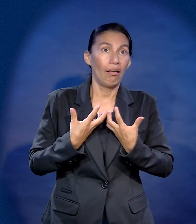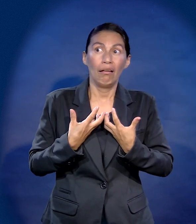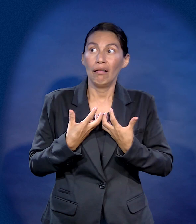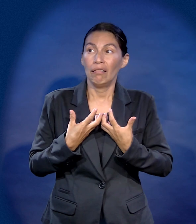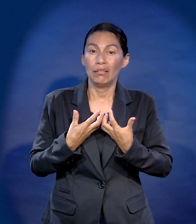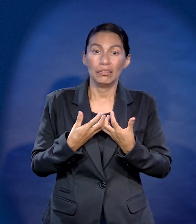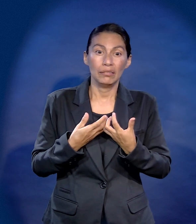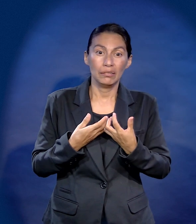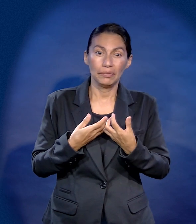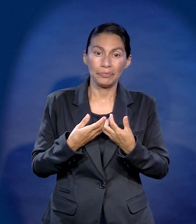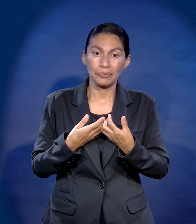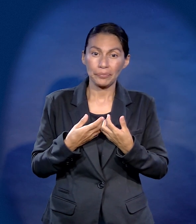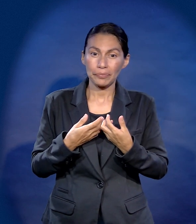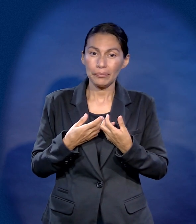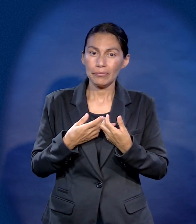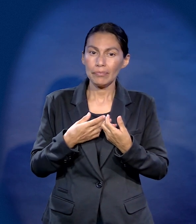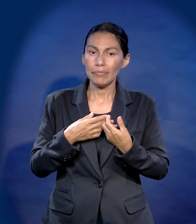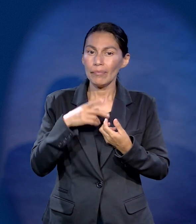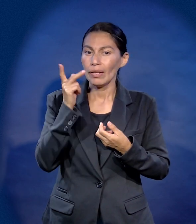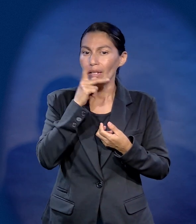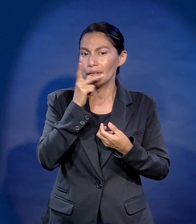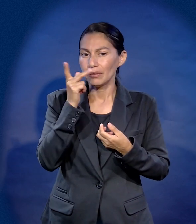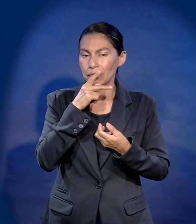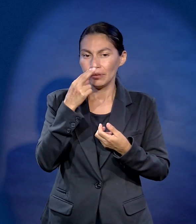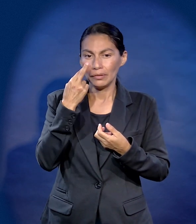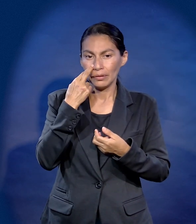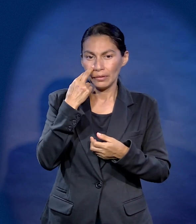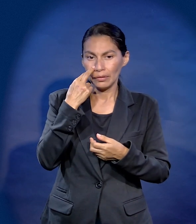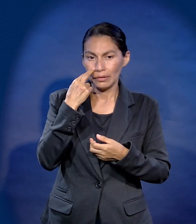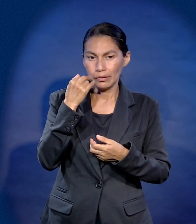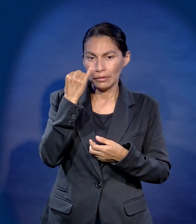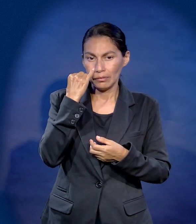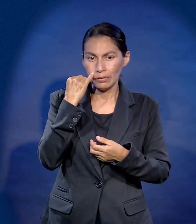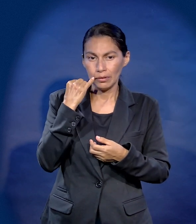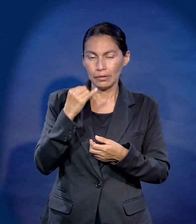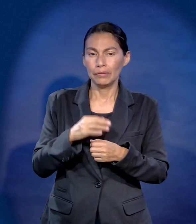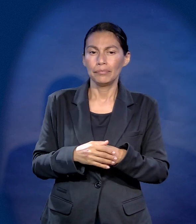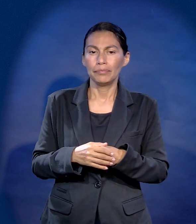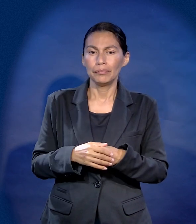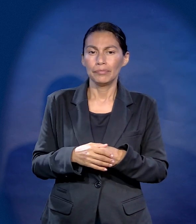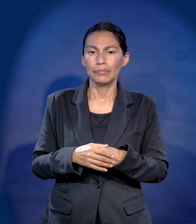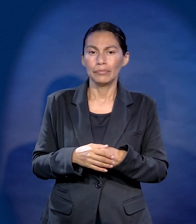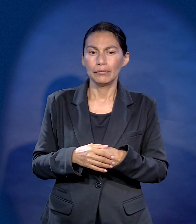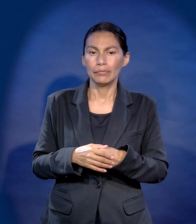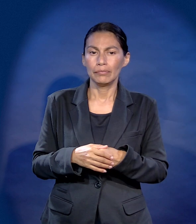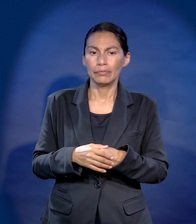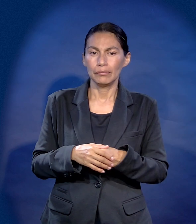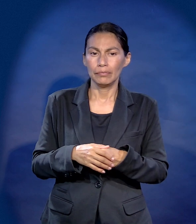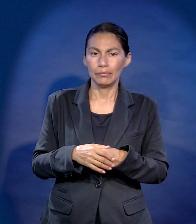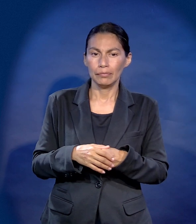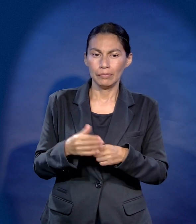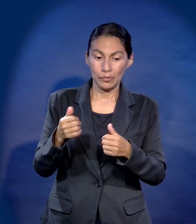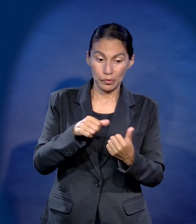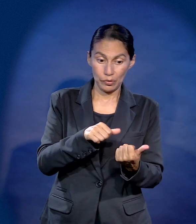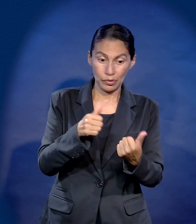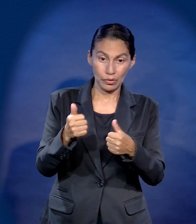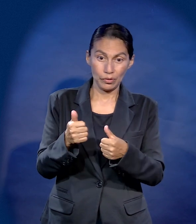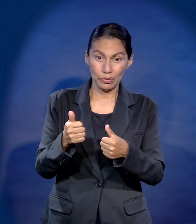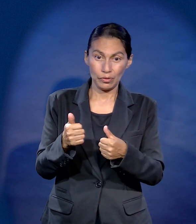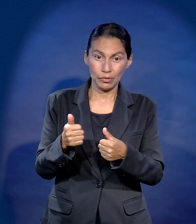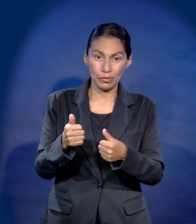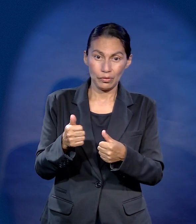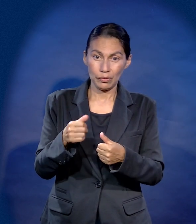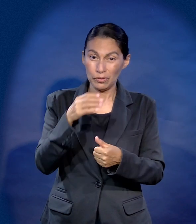Entré por aquel lado, todo nervioso. Estaba bautizando el profesor Castillo. Yo busqué esa foto